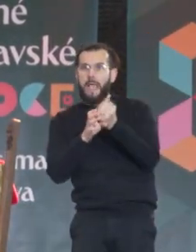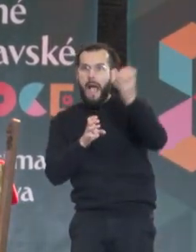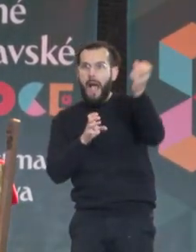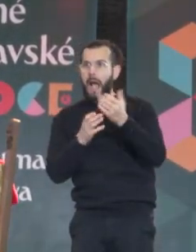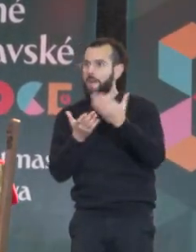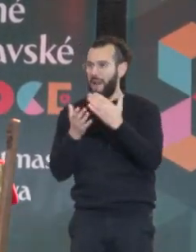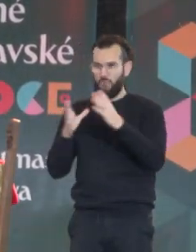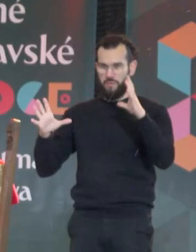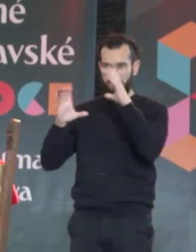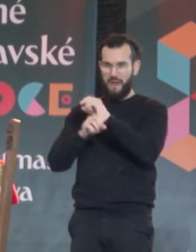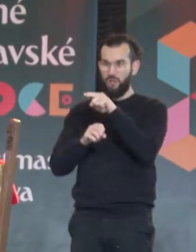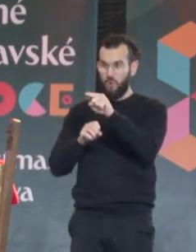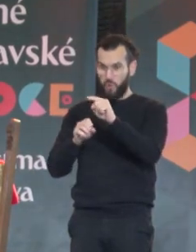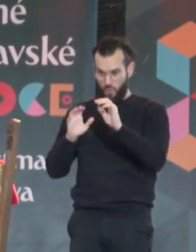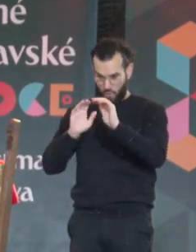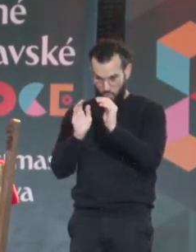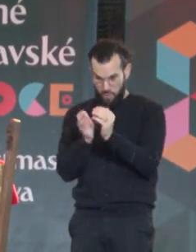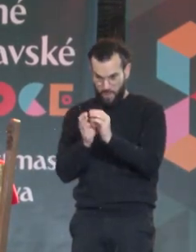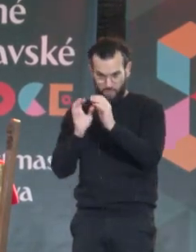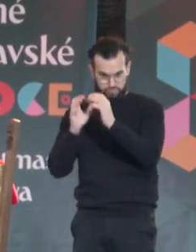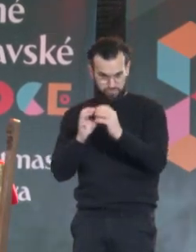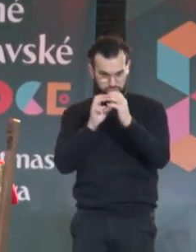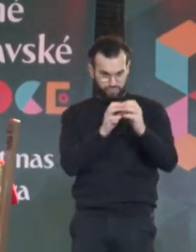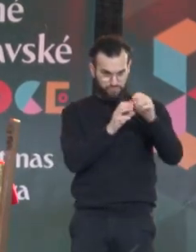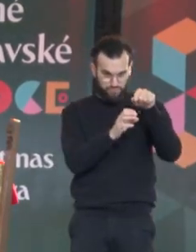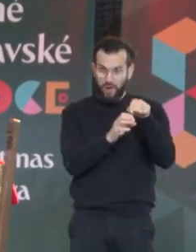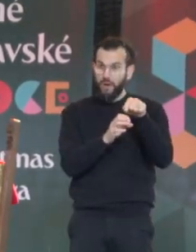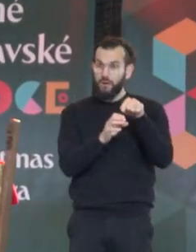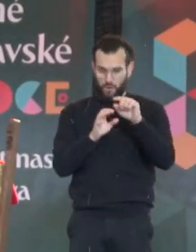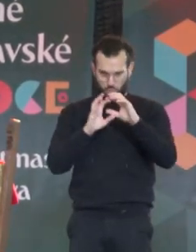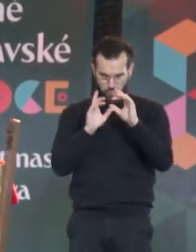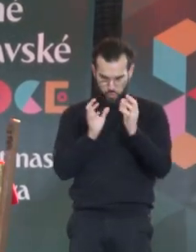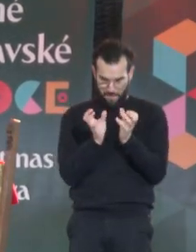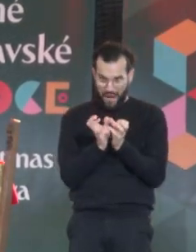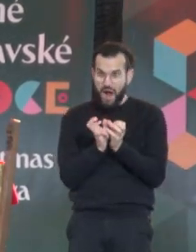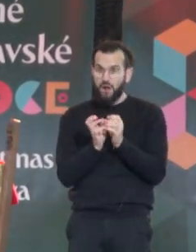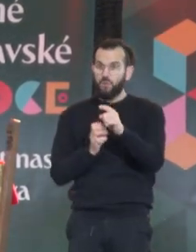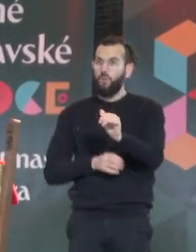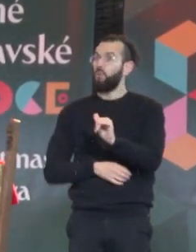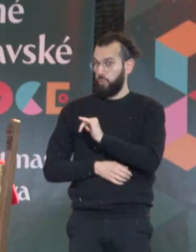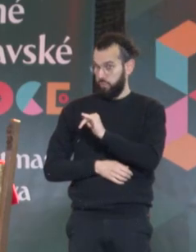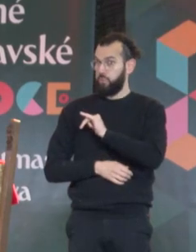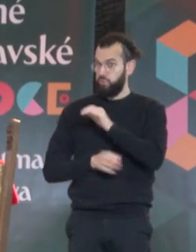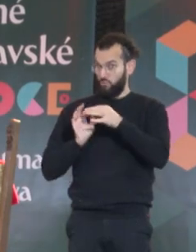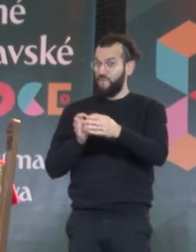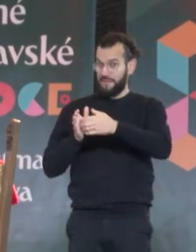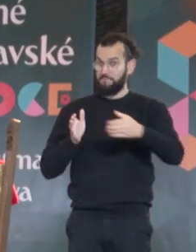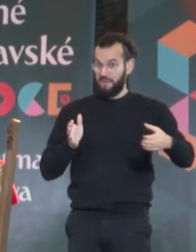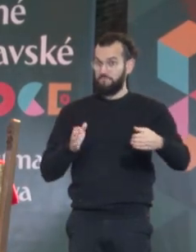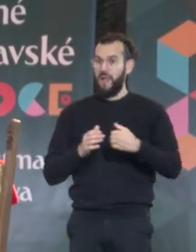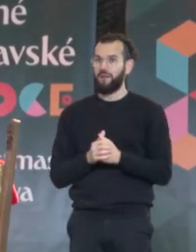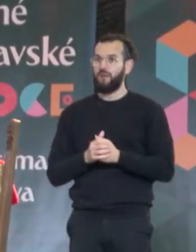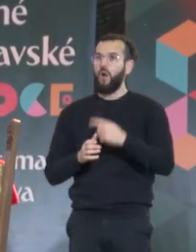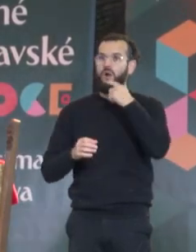A tieto chumáčiky tmy tvoria takú záhadnú a veľmi tajúplnú postavu tohto príbehu, ktorá sa